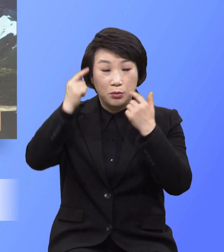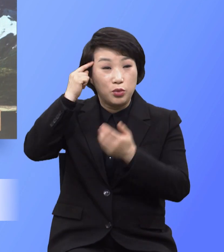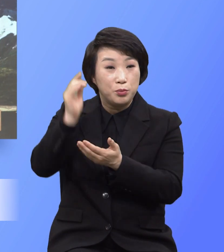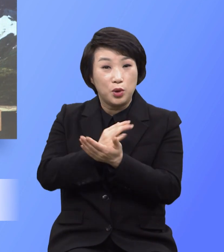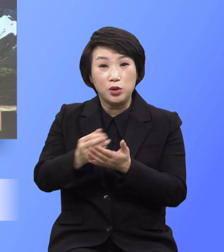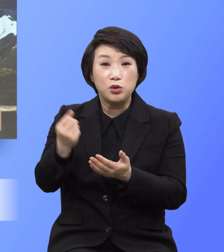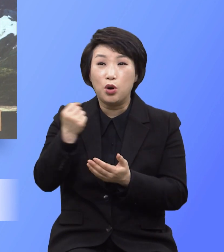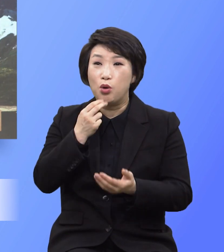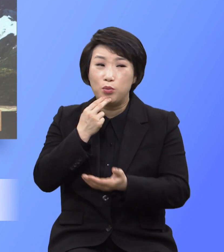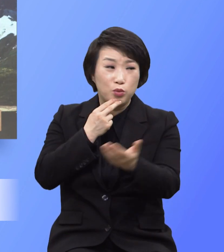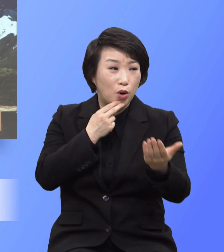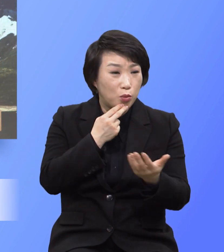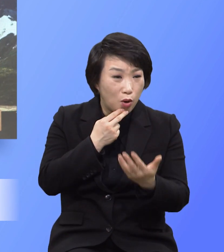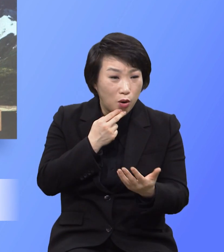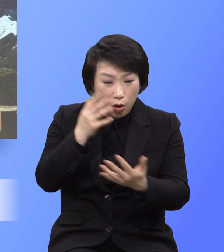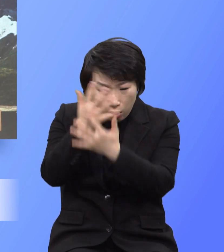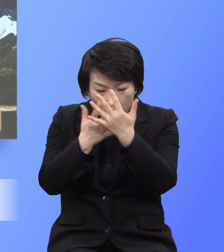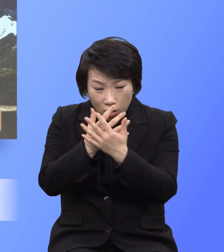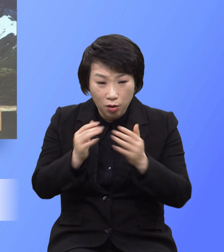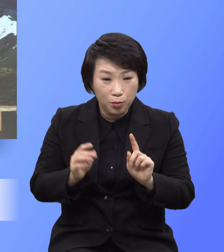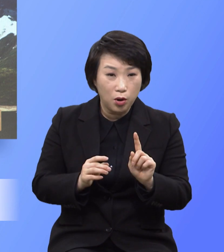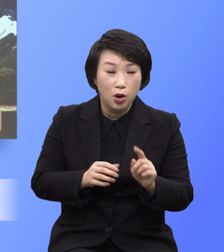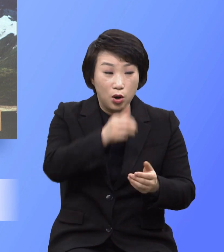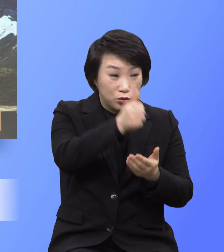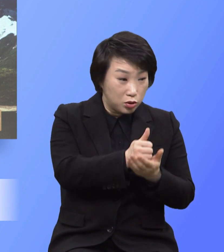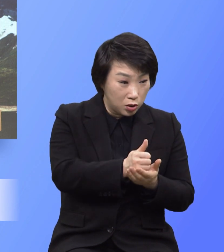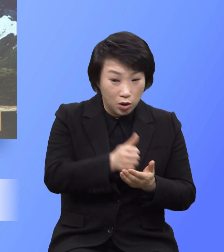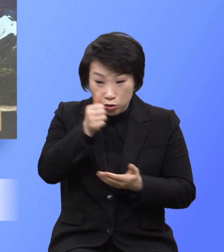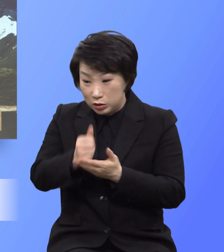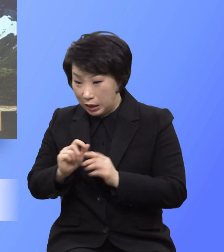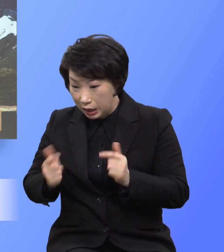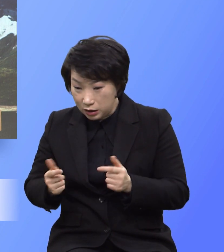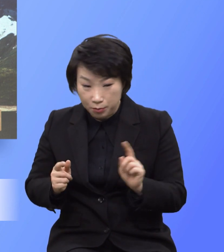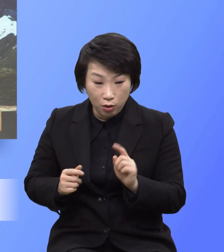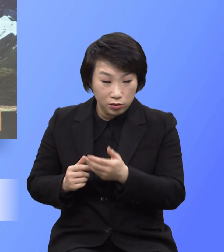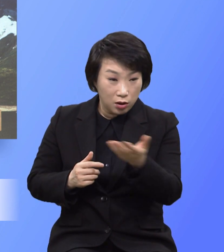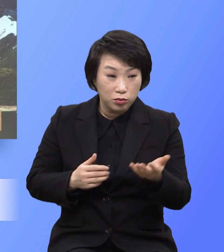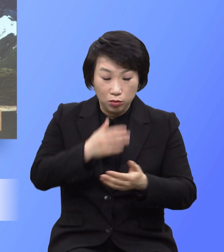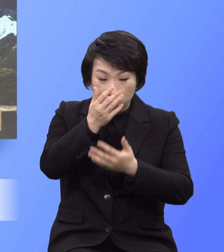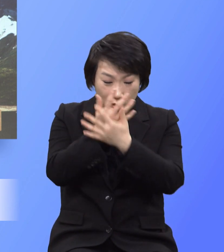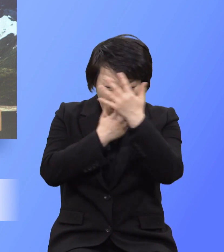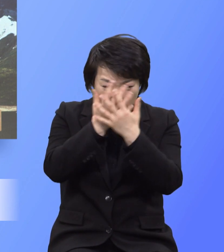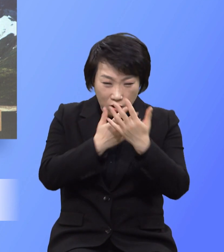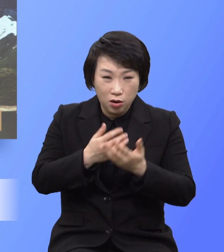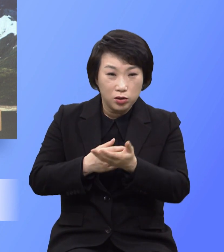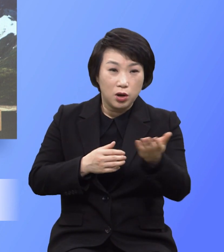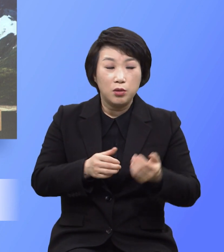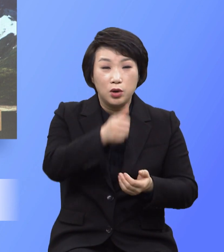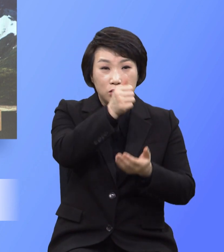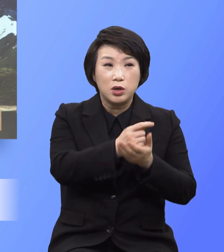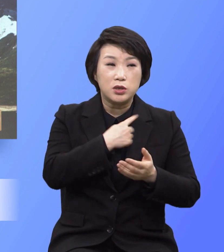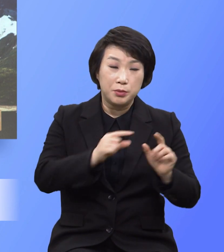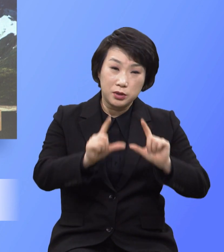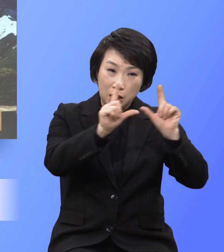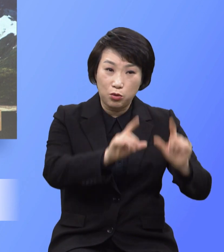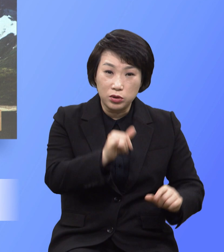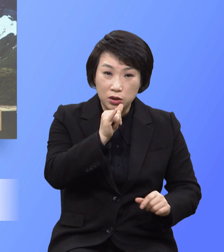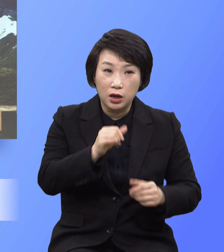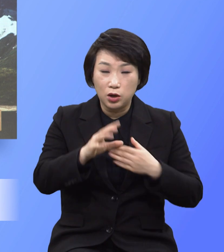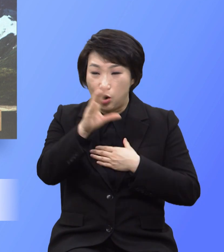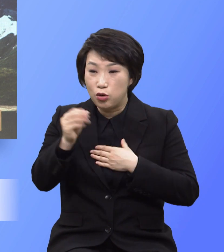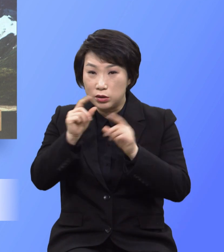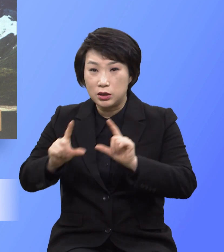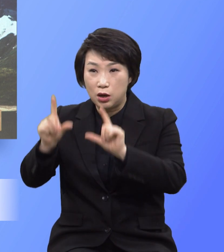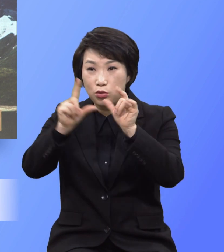분별력이 없으면 우리가 죄인지 죄가 아닌지, 그냥 죄 속에 파묻혀 사는지 내가